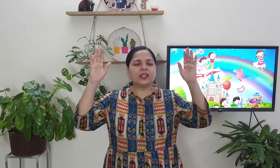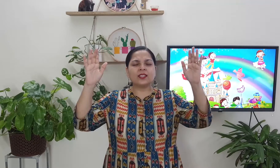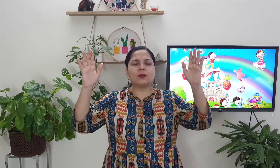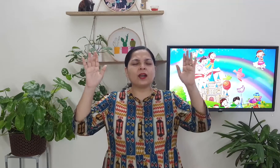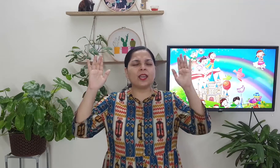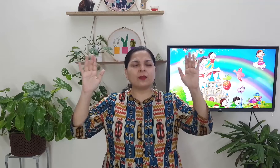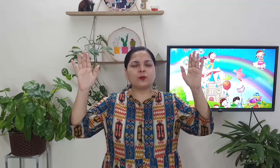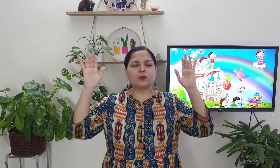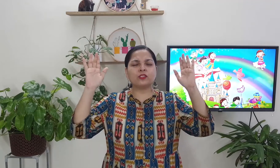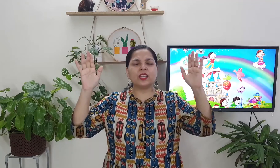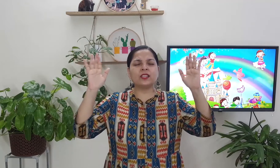கூறுங்கள்.